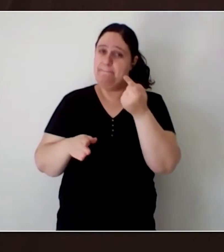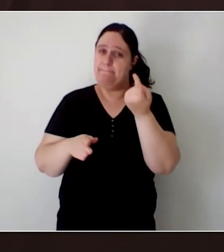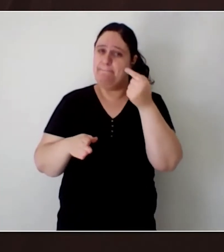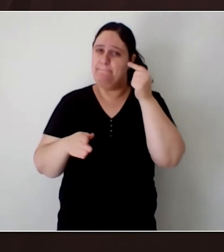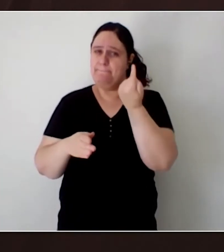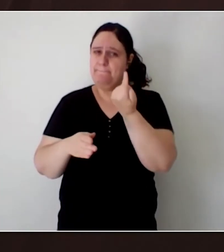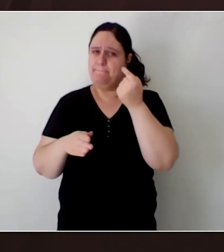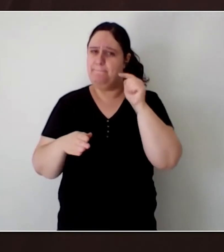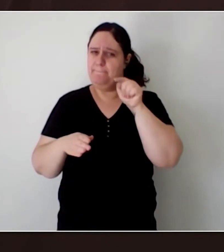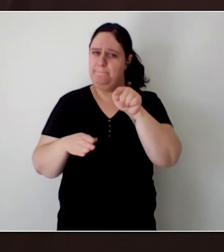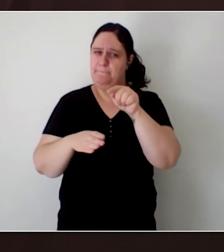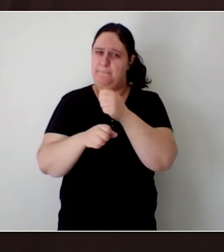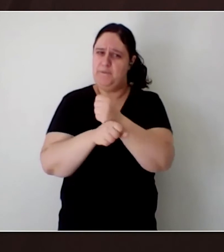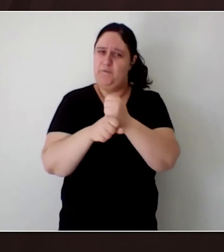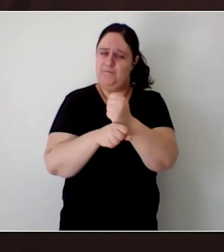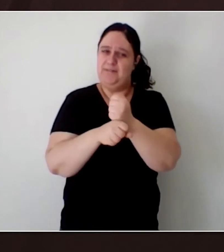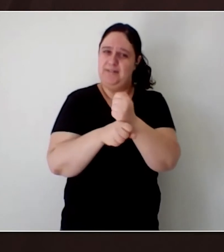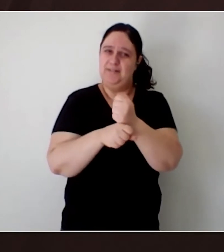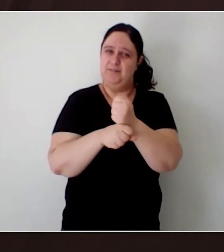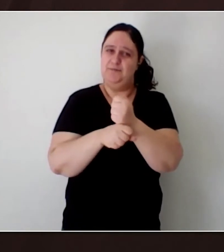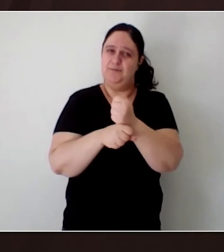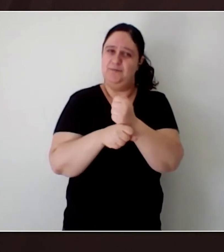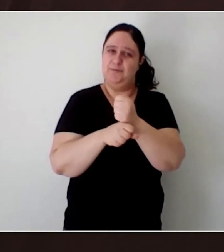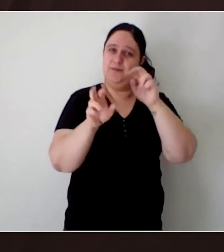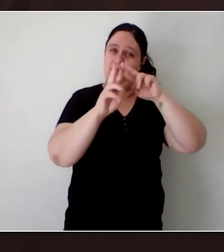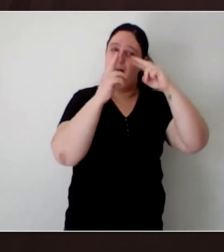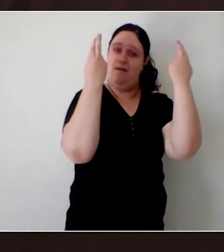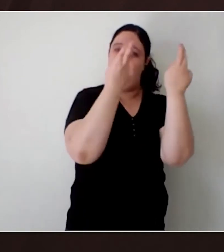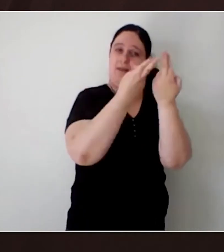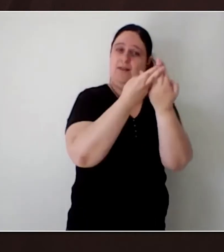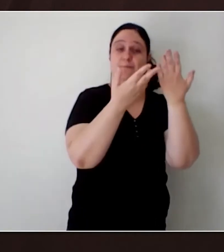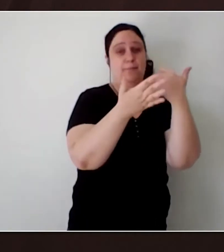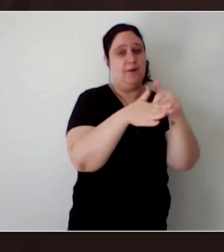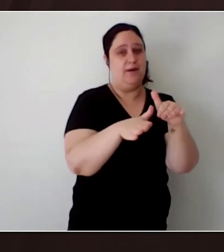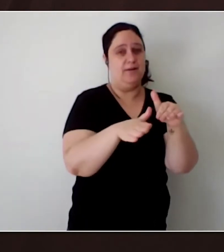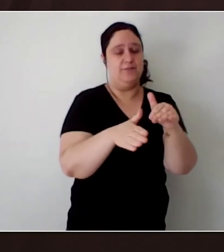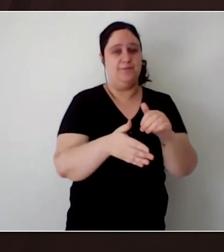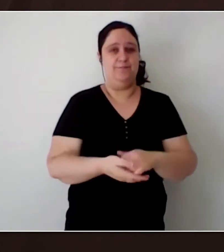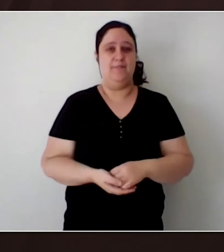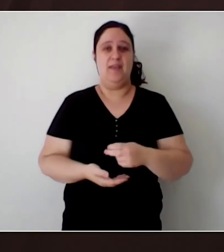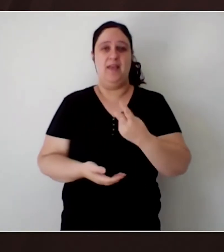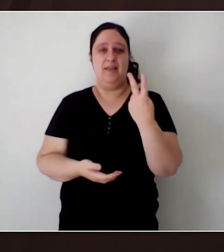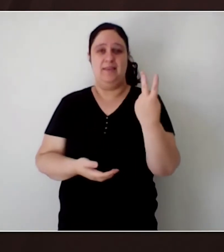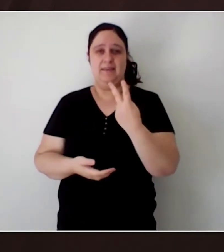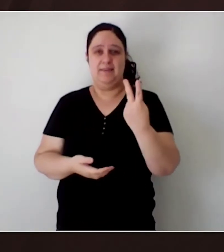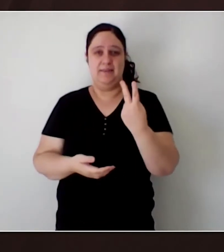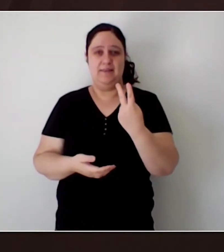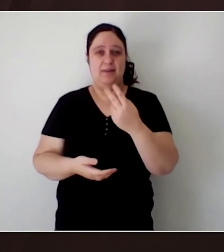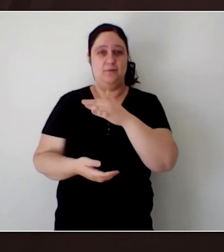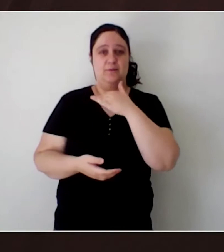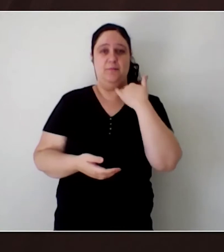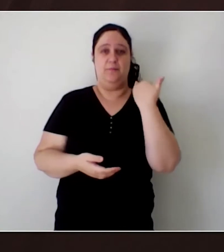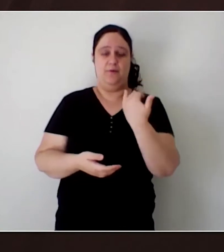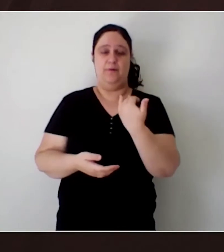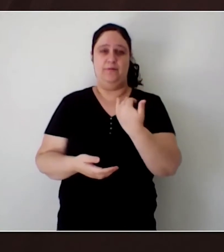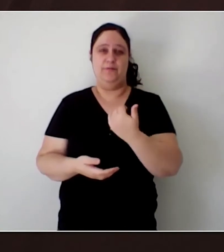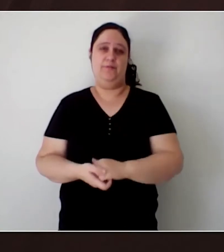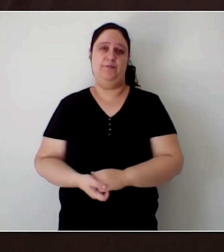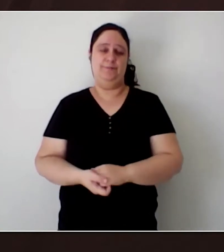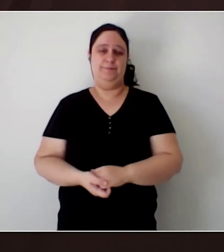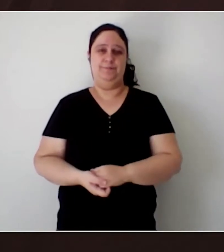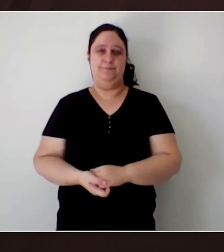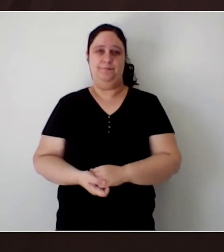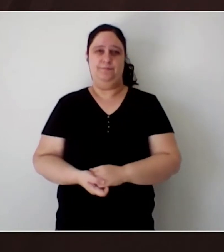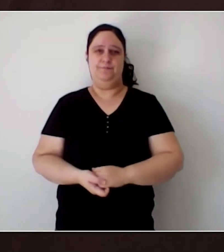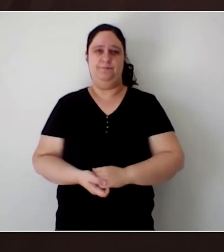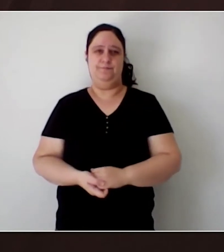da segunda morte. A segunda morte é o lago de fogo. A segunda morte foi feita